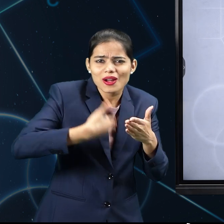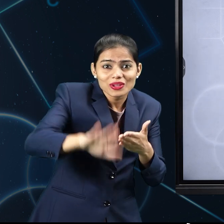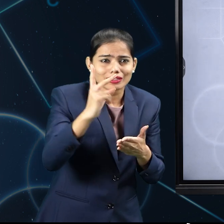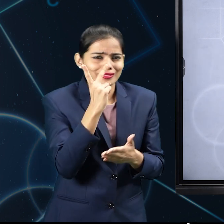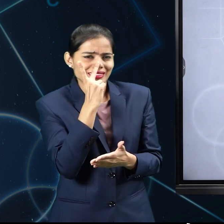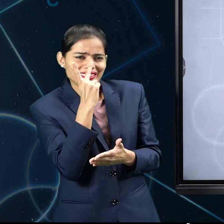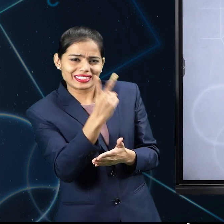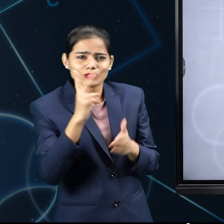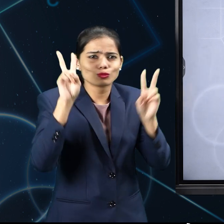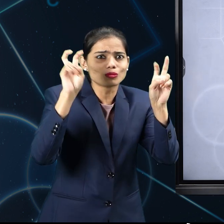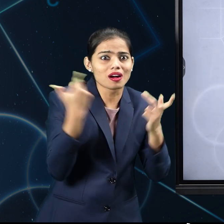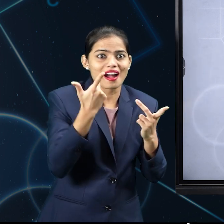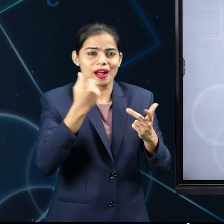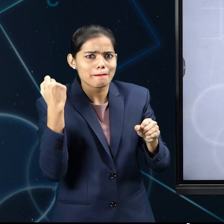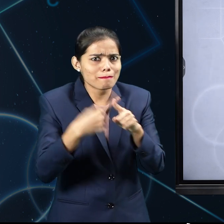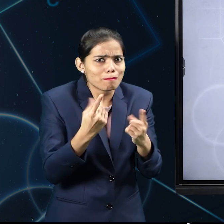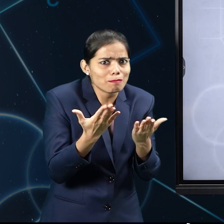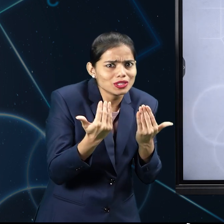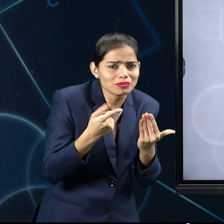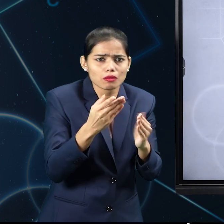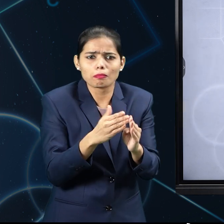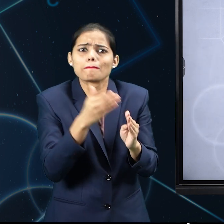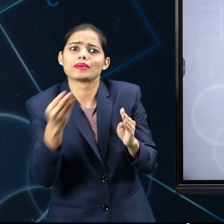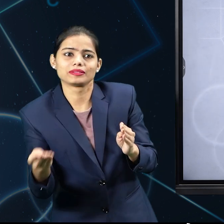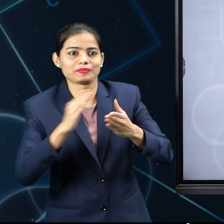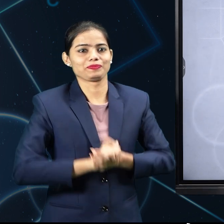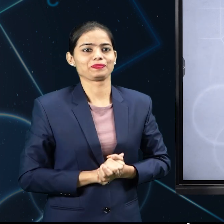आपण संभाव्यतेचे विविध दृष्टिकोन पाहणार आहोत.